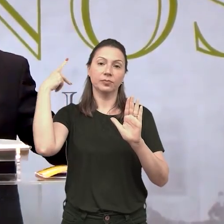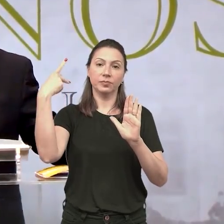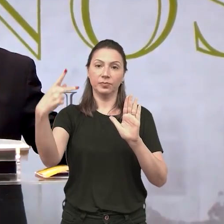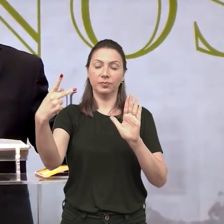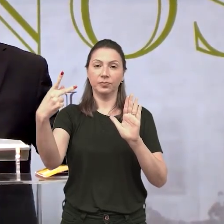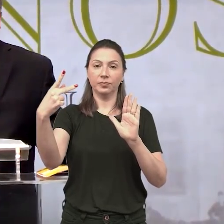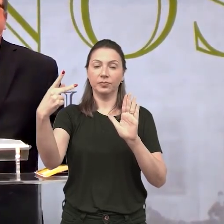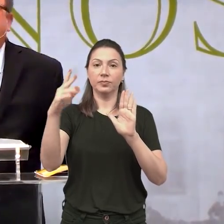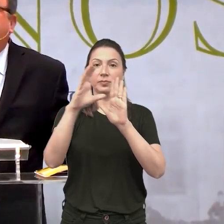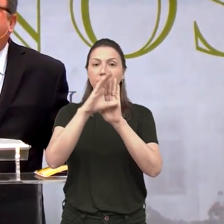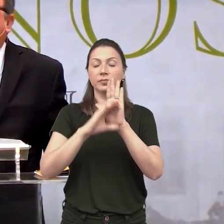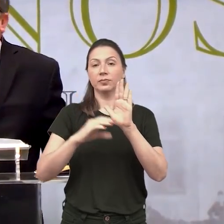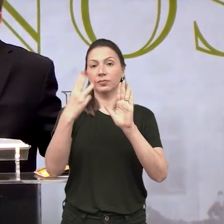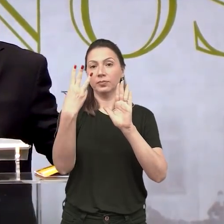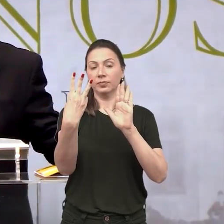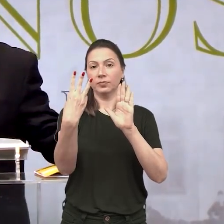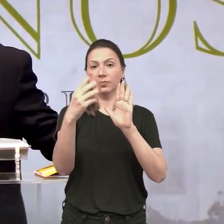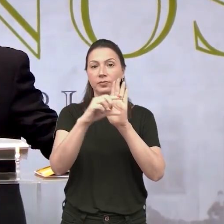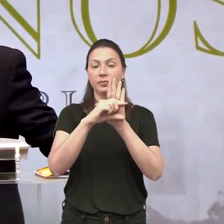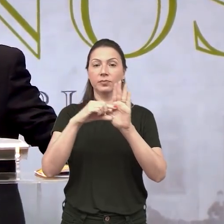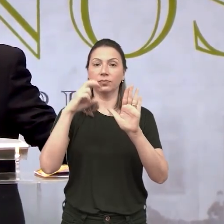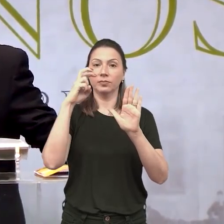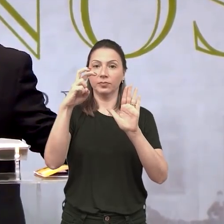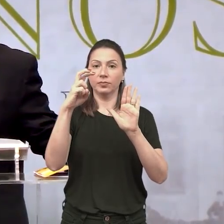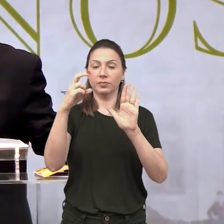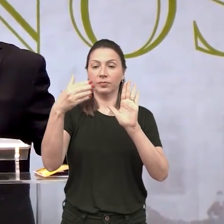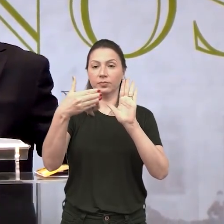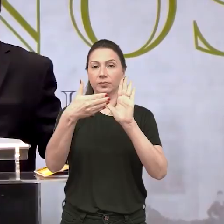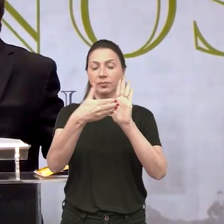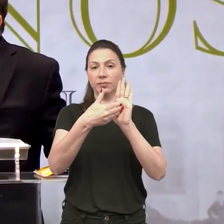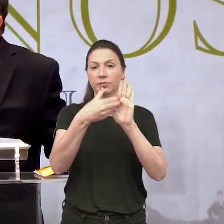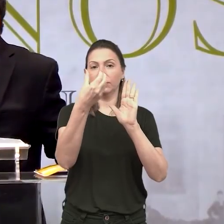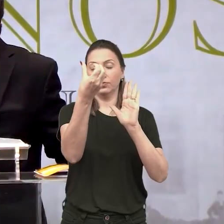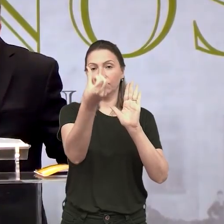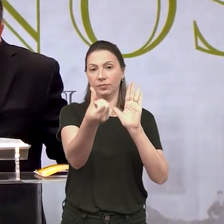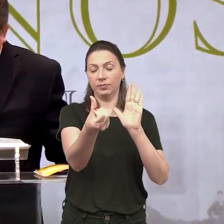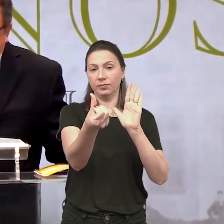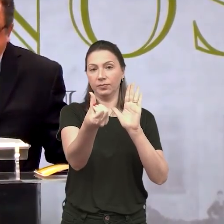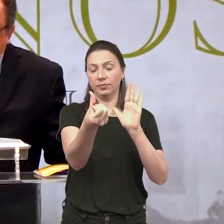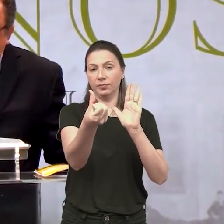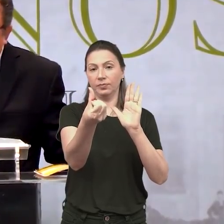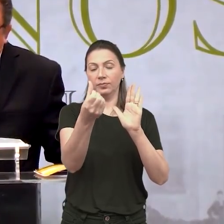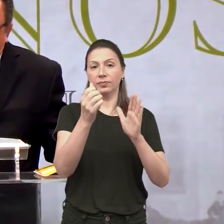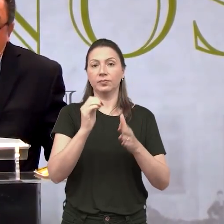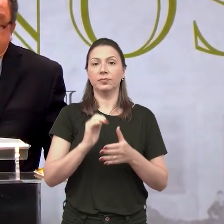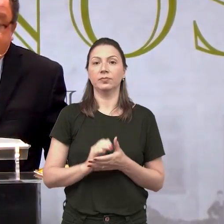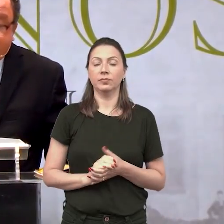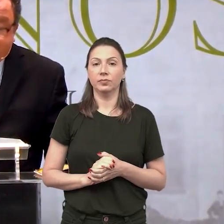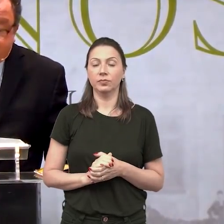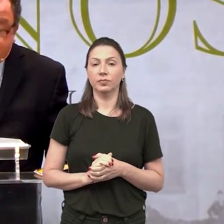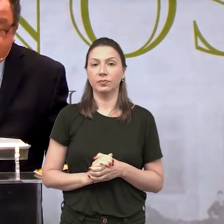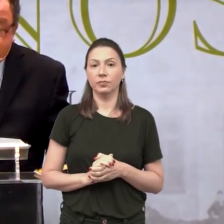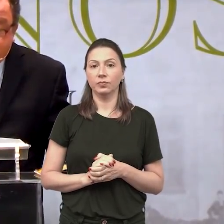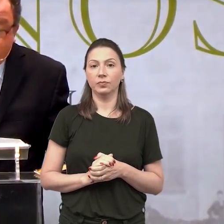Provérbios, capítulo 3, versos 5 e 6.